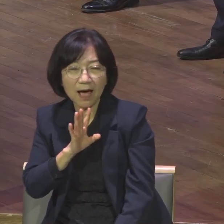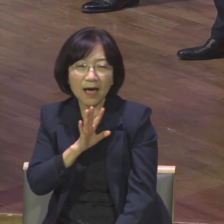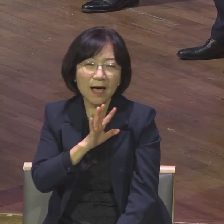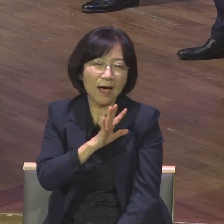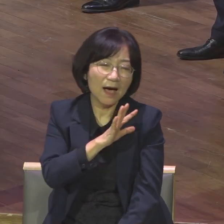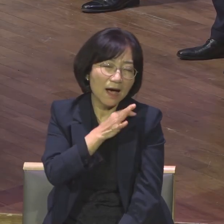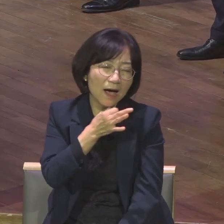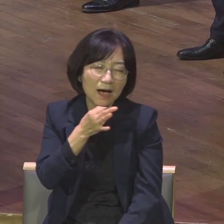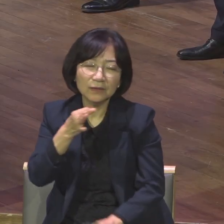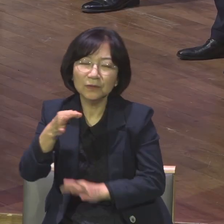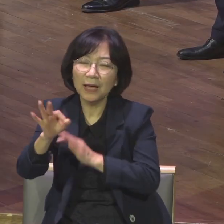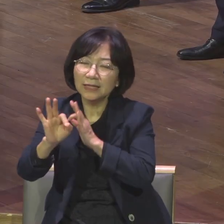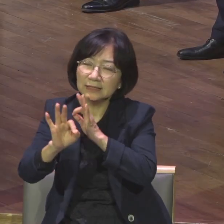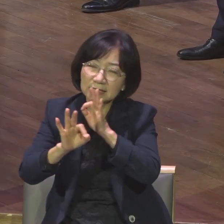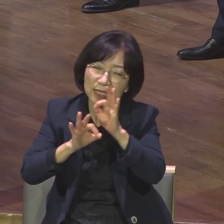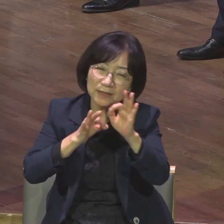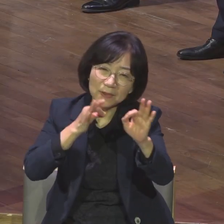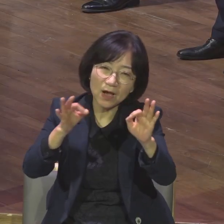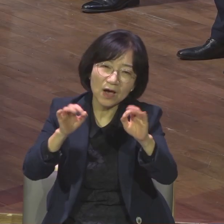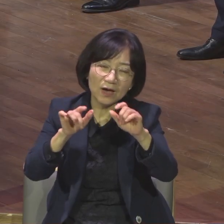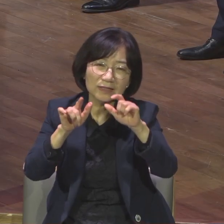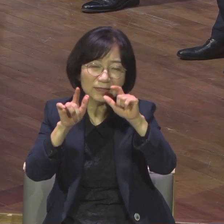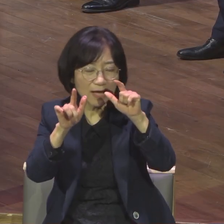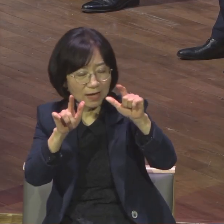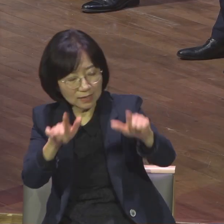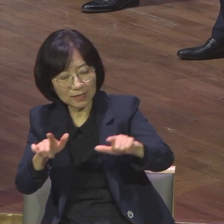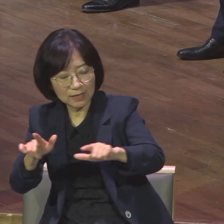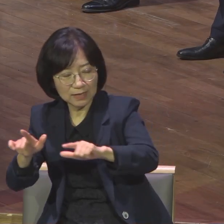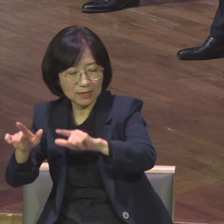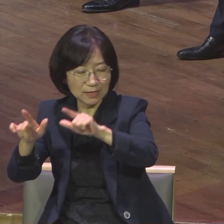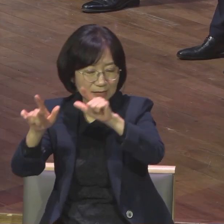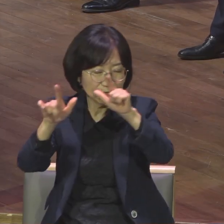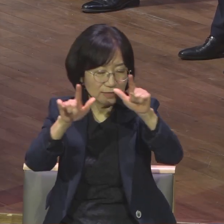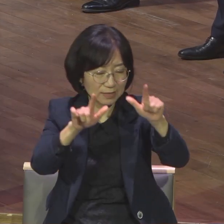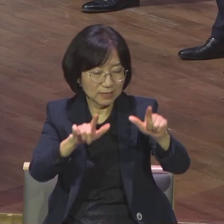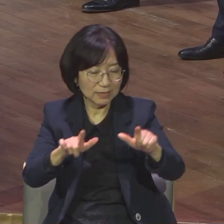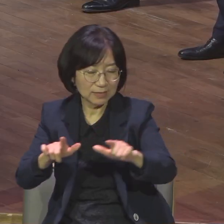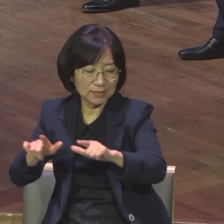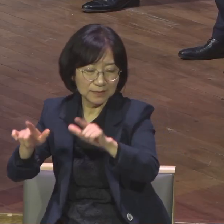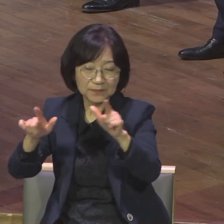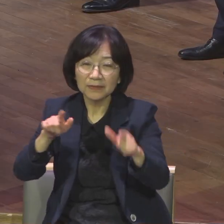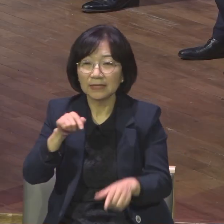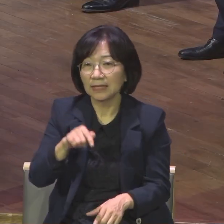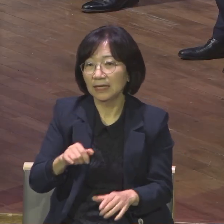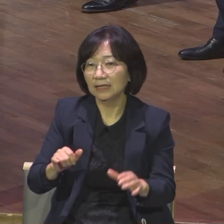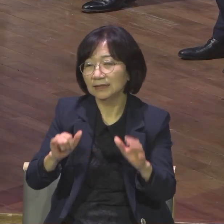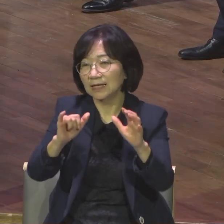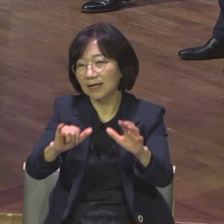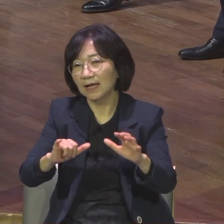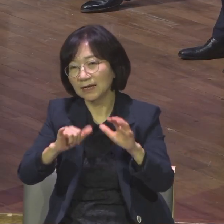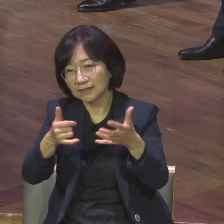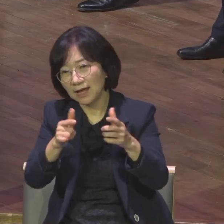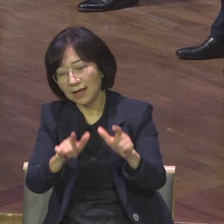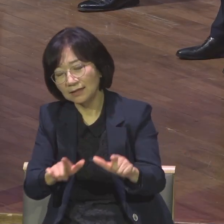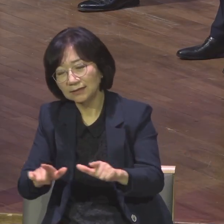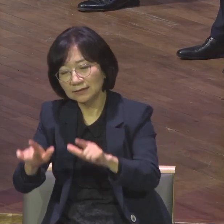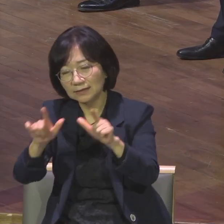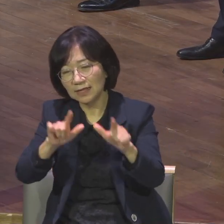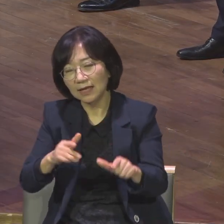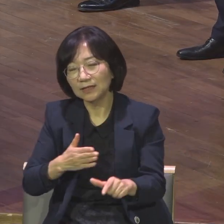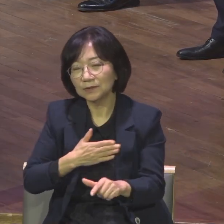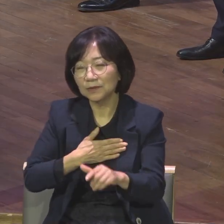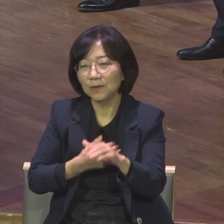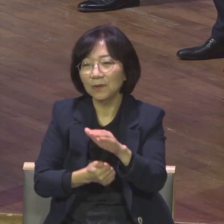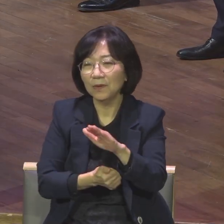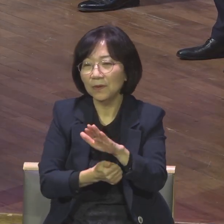이름만 다시 한번 고백합니다. 이 땅에 사는 내 소망 이 땅에 사는